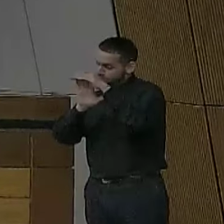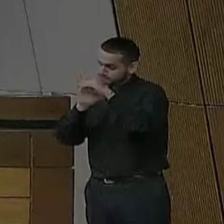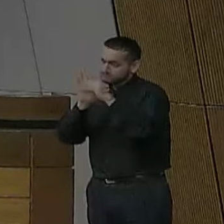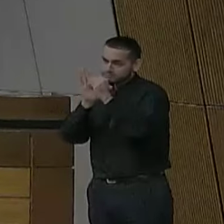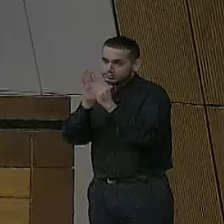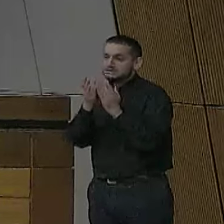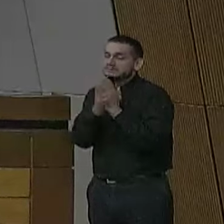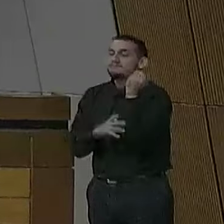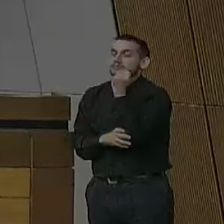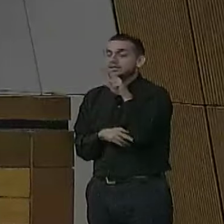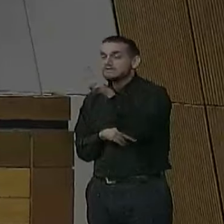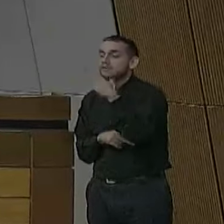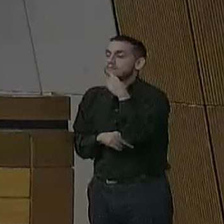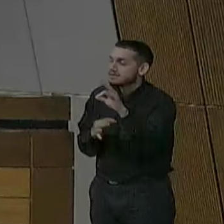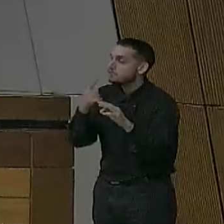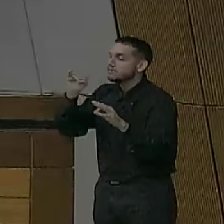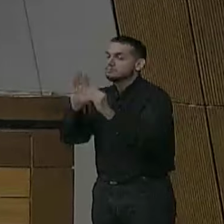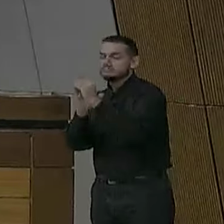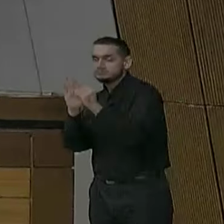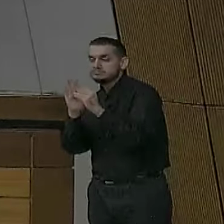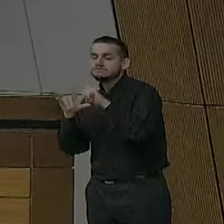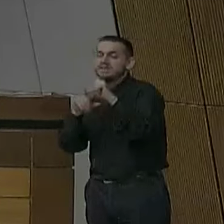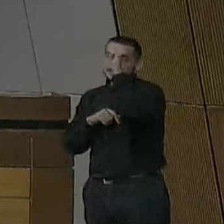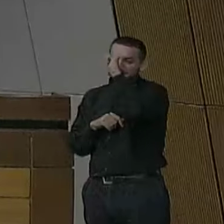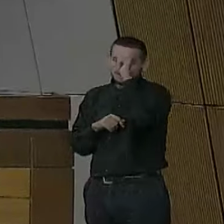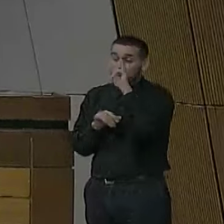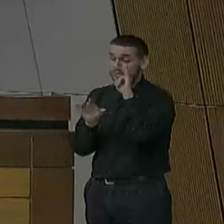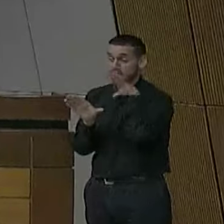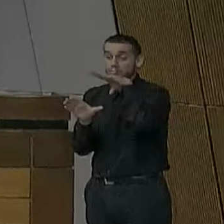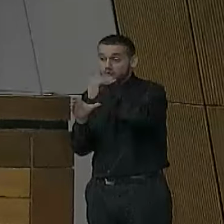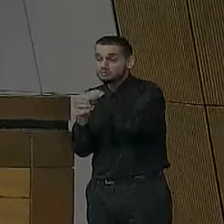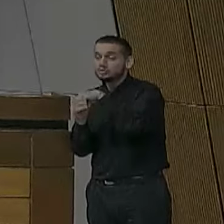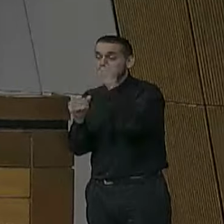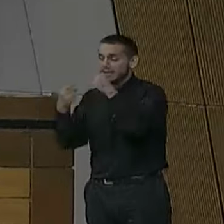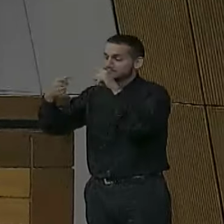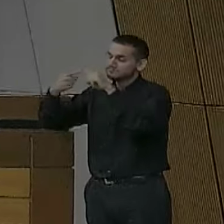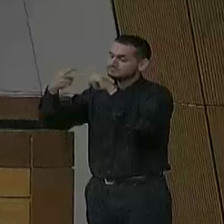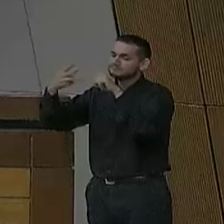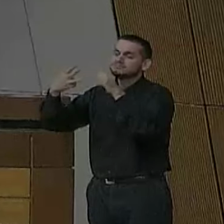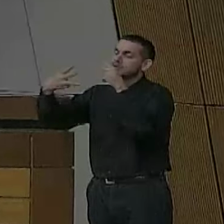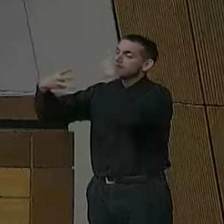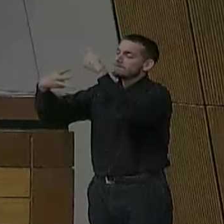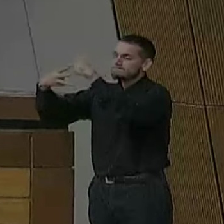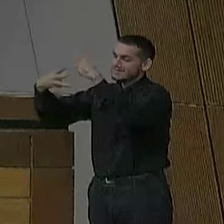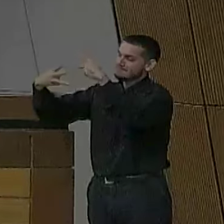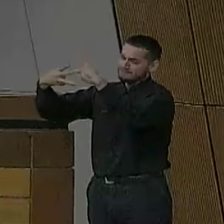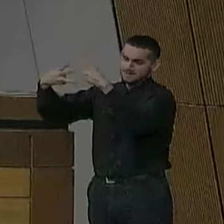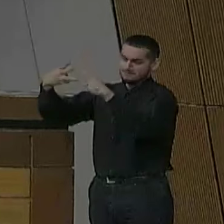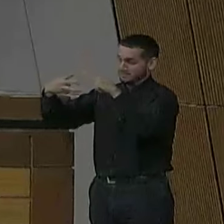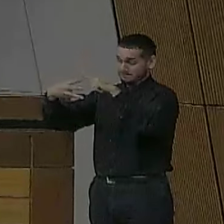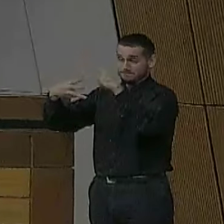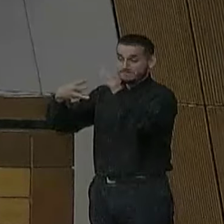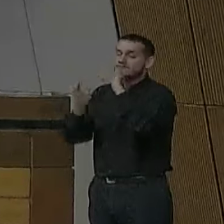lo que siempre nosotros desde lo teórico decimos que la inclusión implica las 3P. ¿Sí? La presencia, que creo